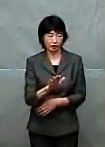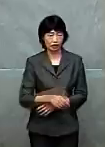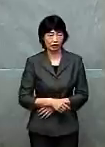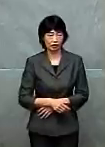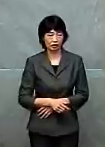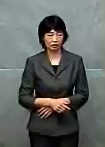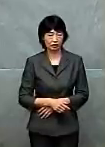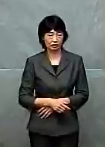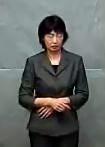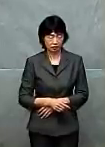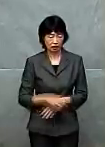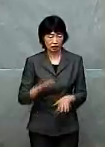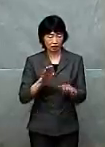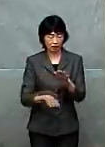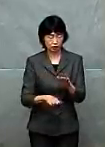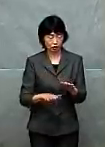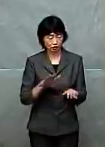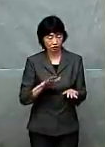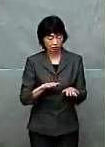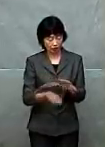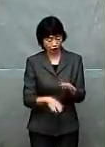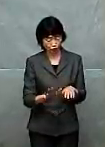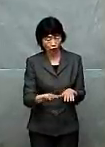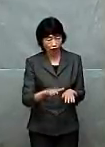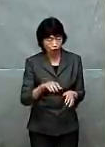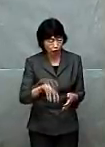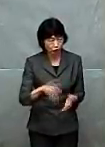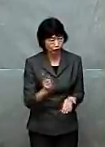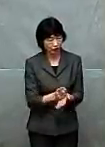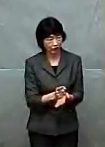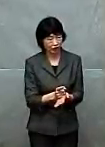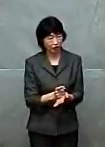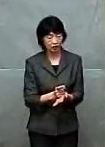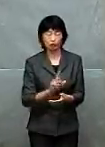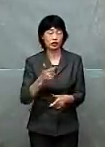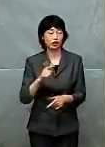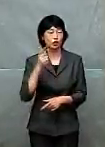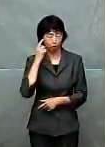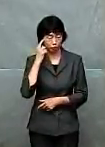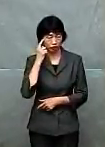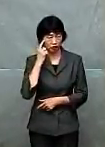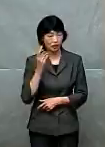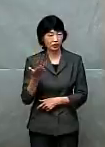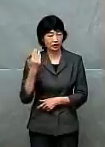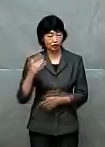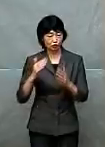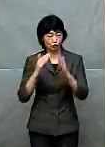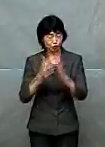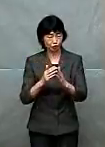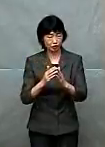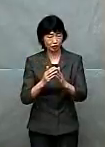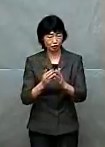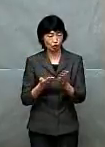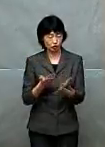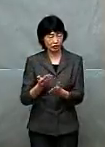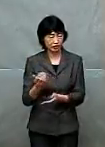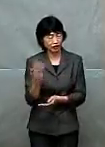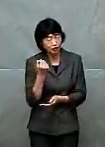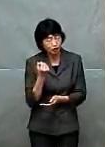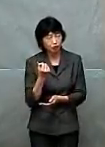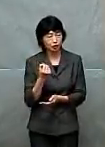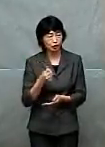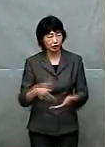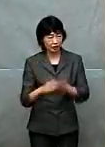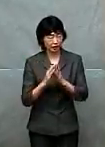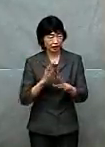断層のみということではないと思うんですけれども、うん、まあ、先ほどの住宅の耐震化も含めて今後その県内全体どういうふうな防災